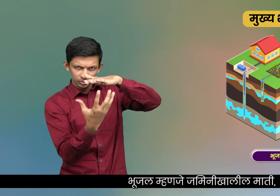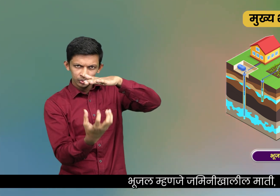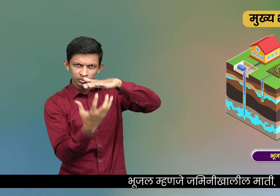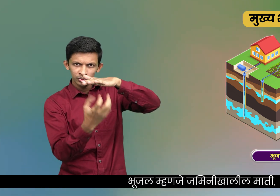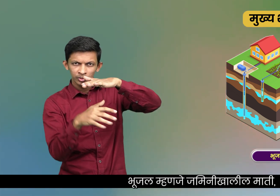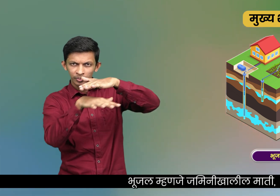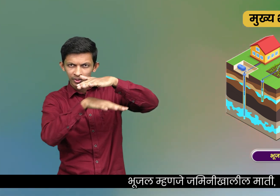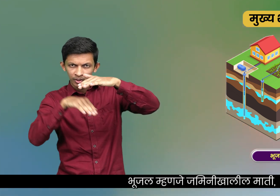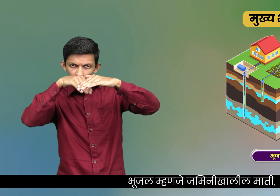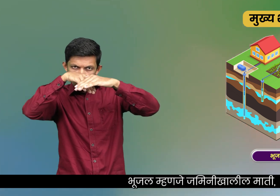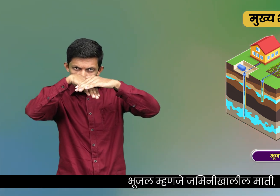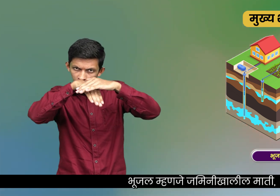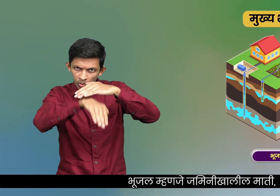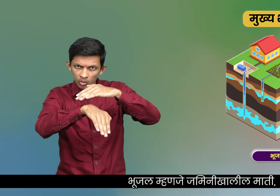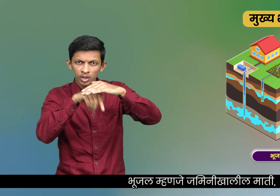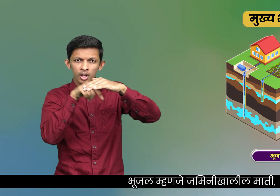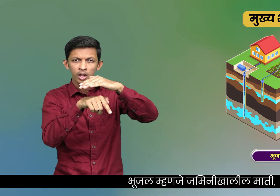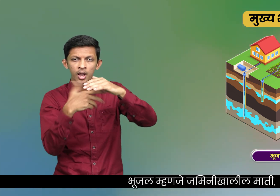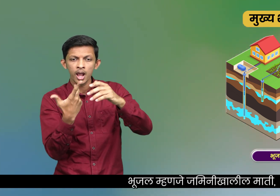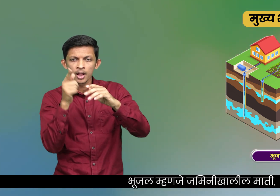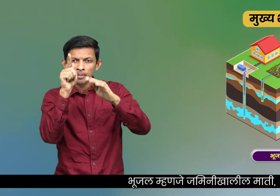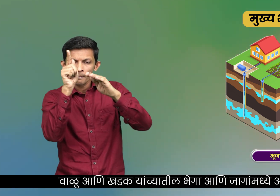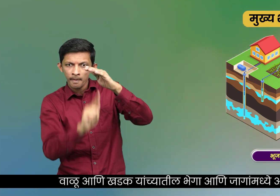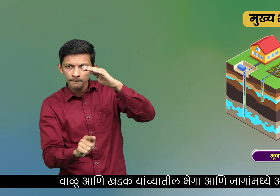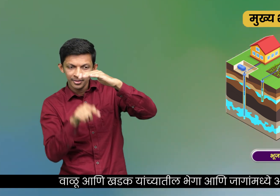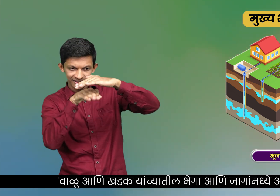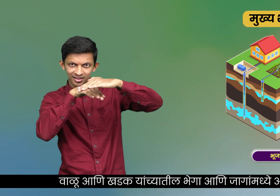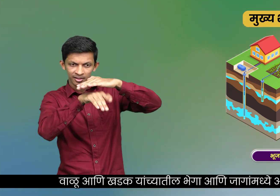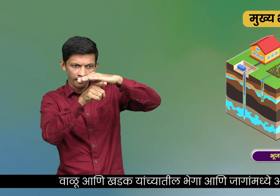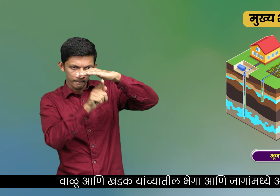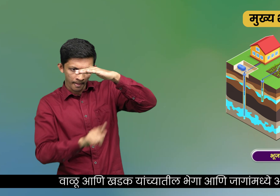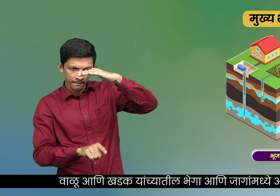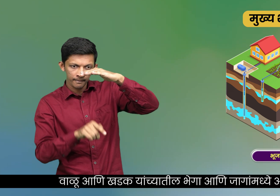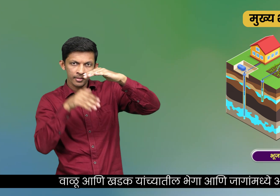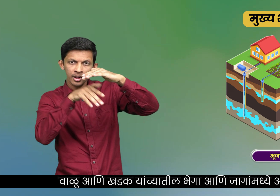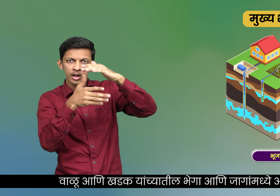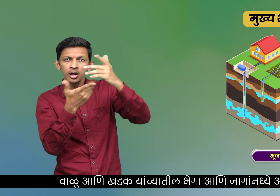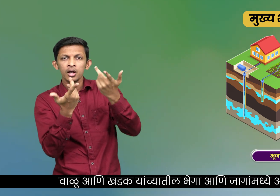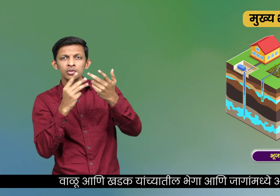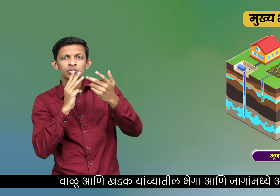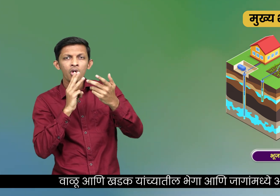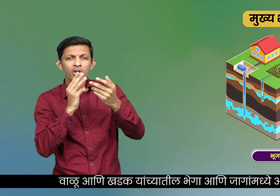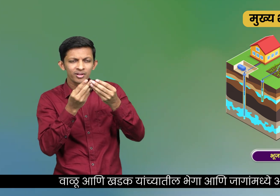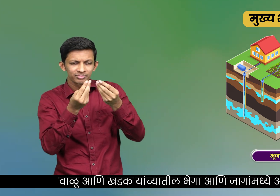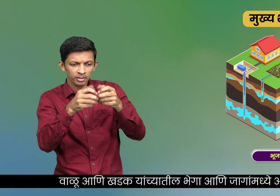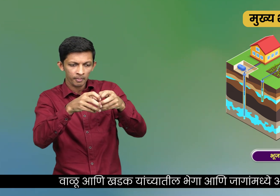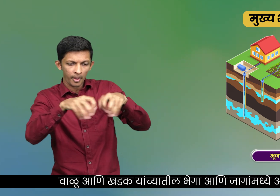भूजल म्हणजे जमिनीखालील माती, वाळू आणि खडक यांच्यातील भेगा आणि जागांमध्ये आढळणारं